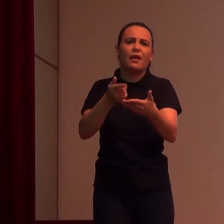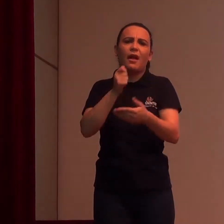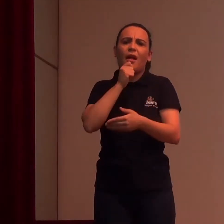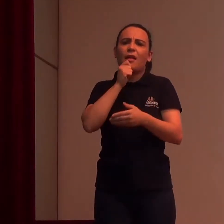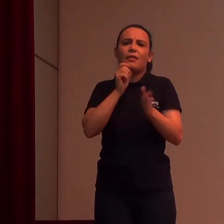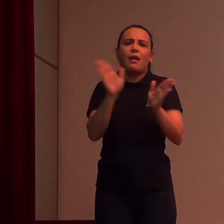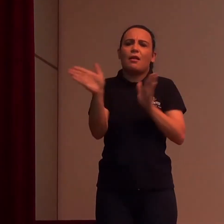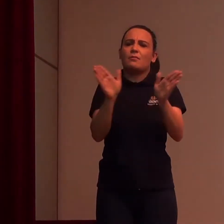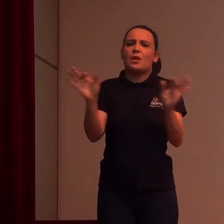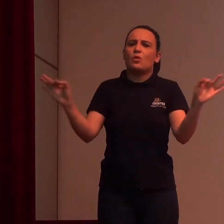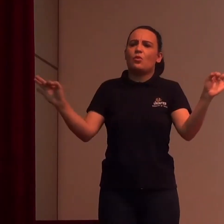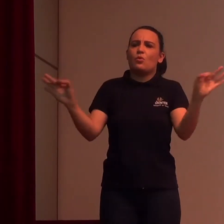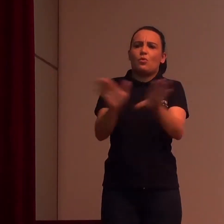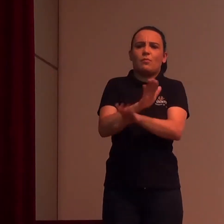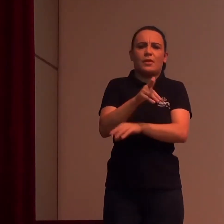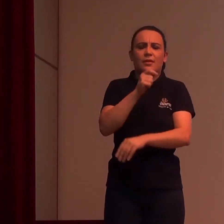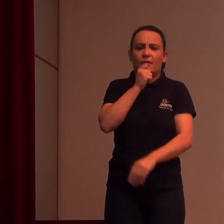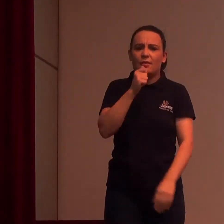no sentido de